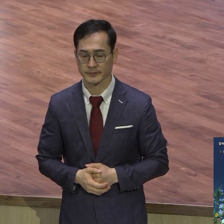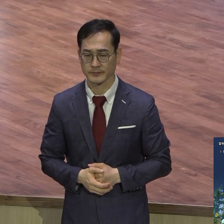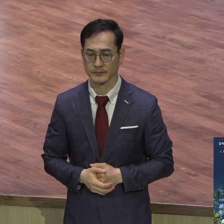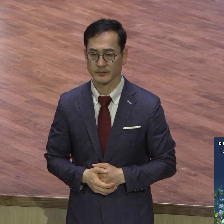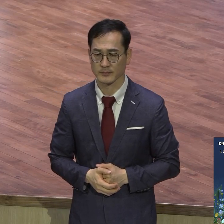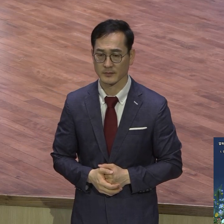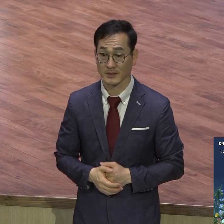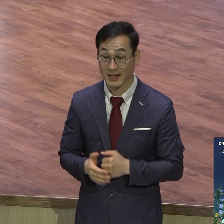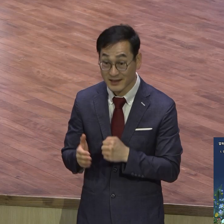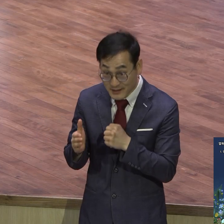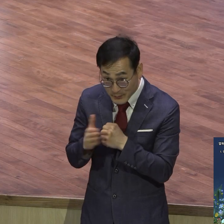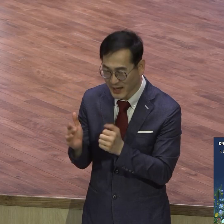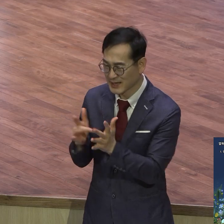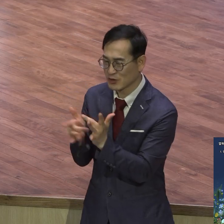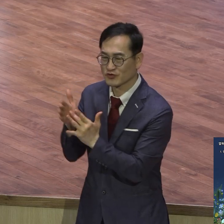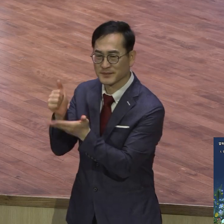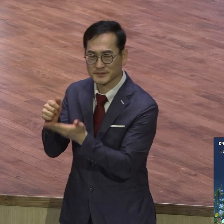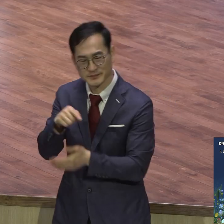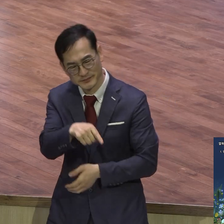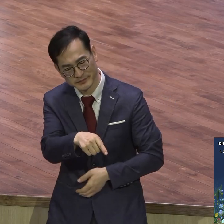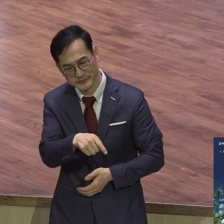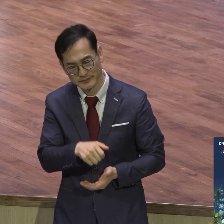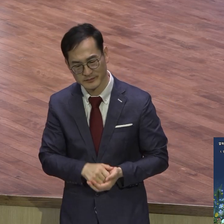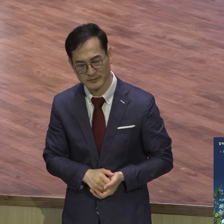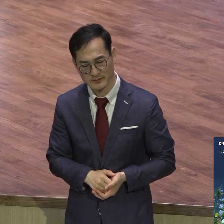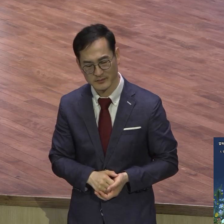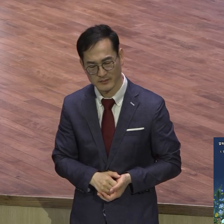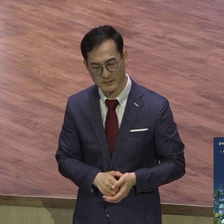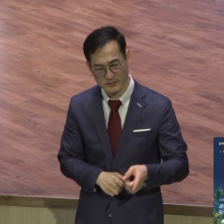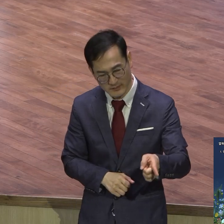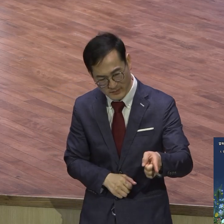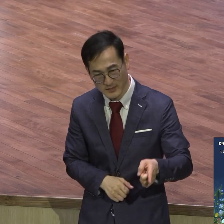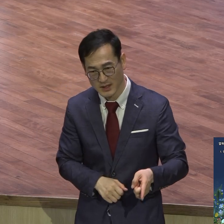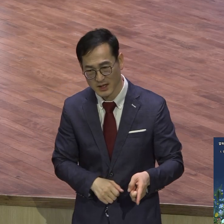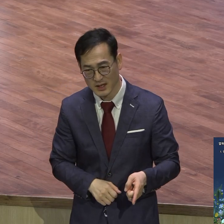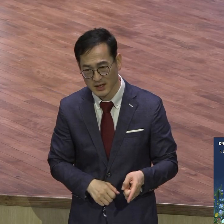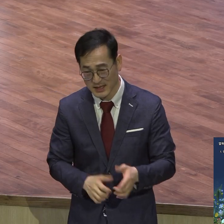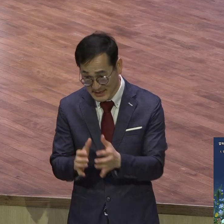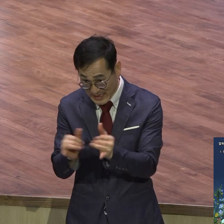성도의 영적인 삶을 노락질하는 일이라.